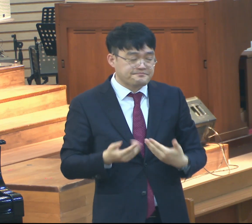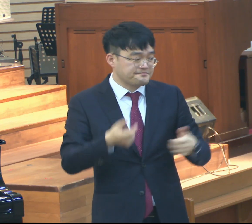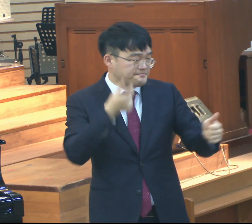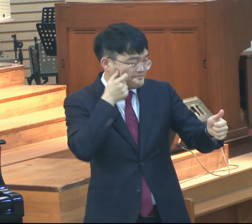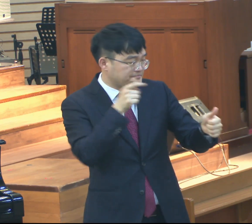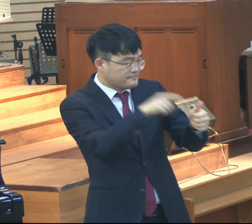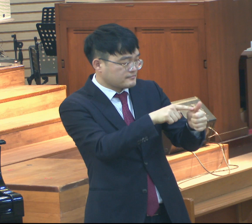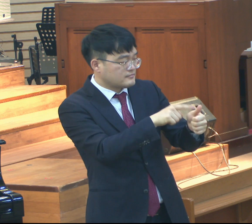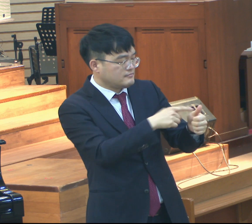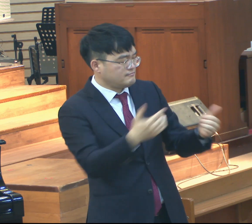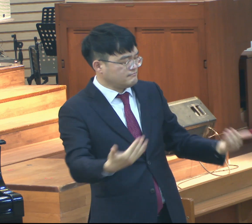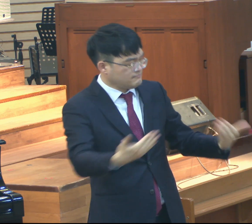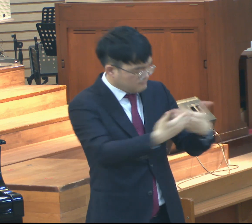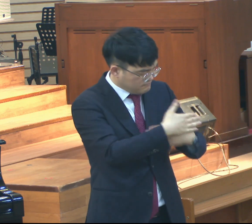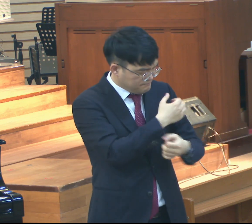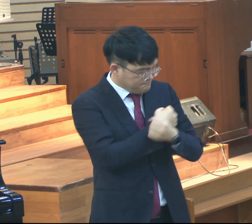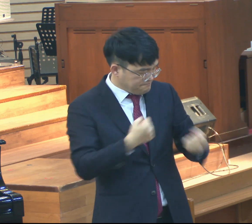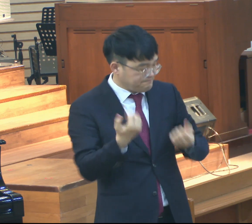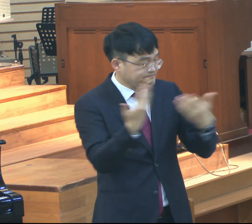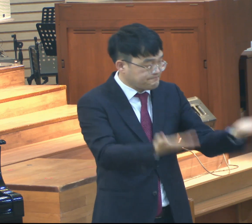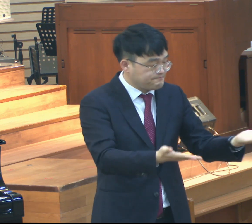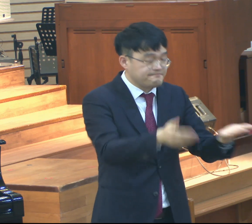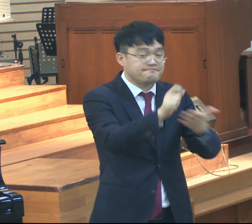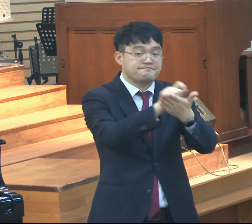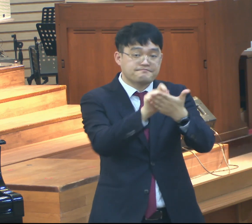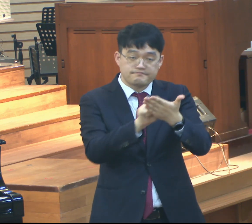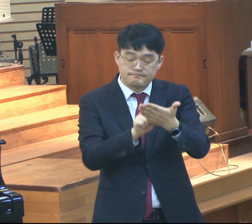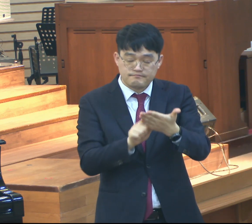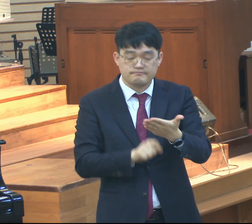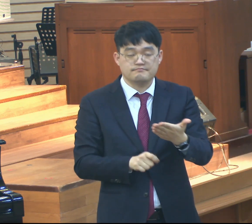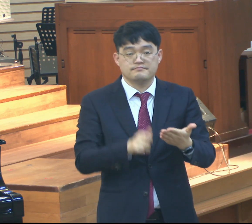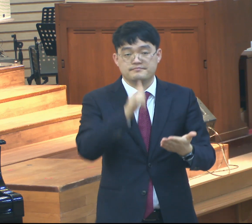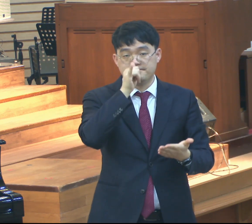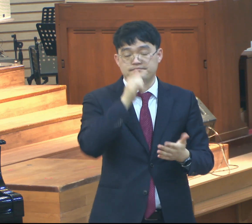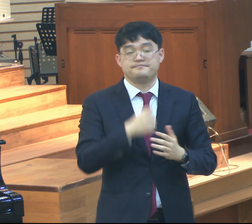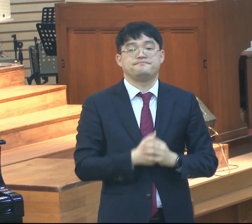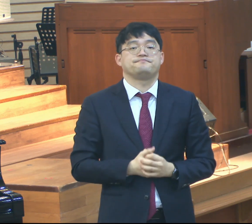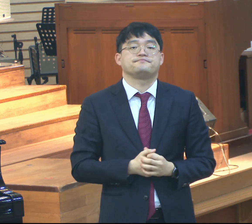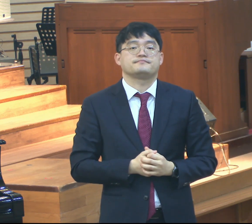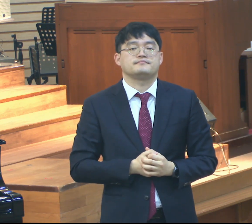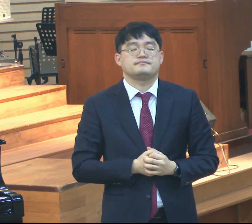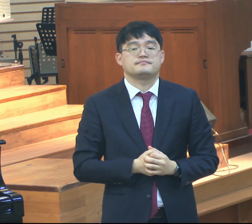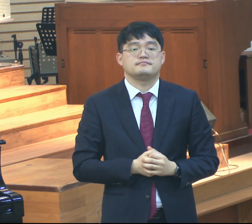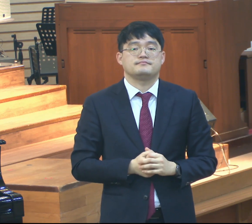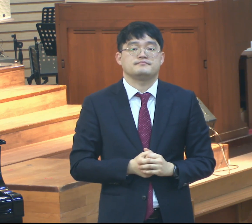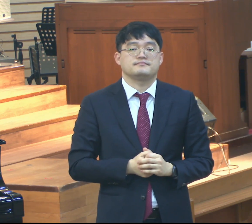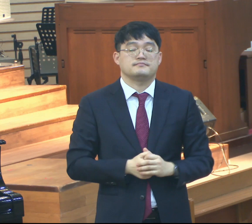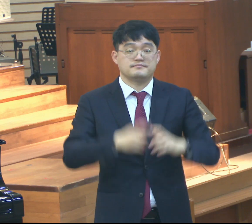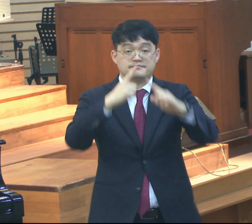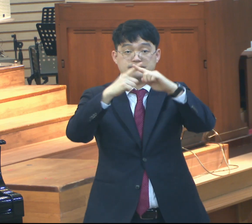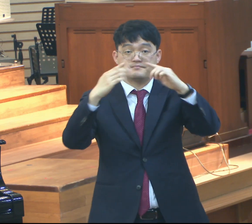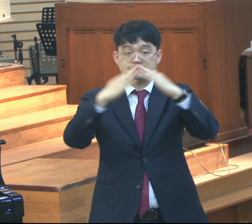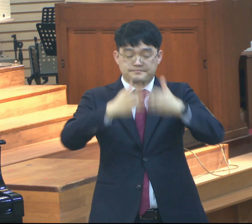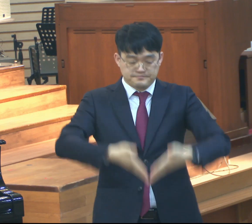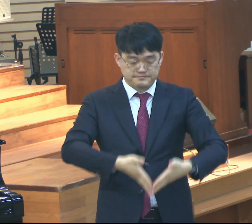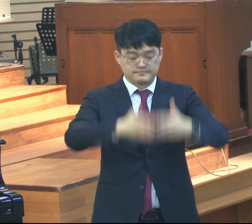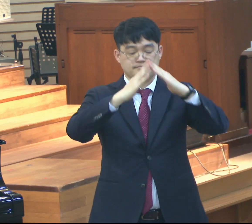사실을 기록하면서 요한복음을 마무리합니다. 교회가 세워졌던 300년 동안 교회는